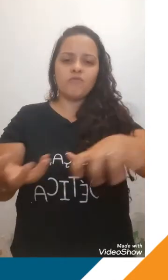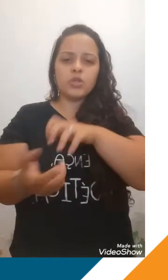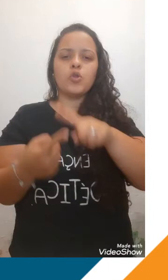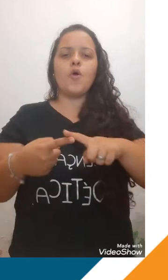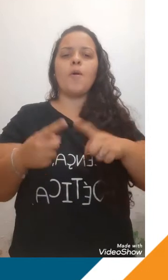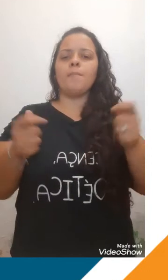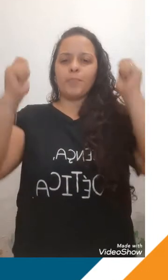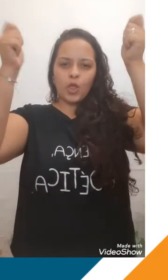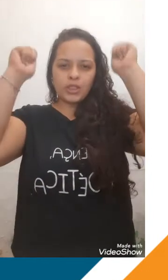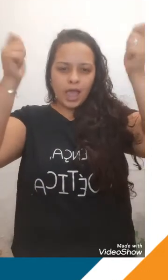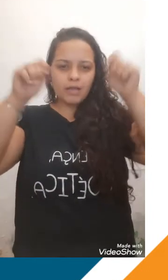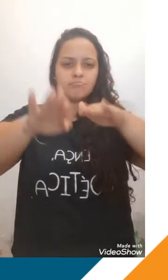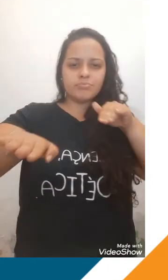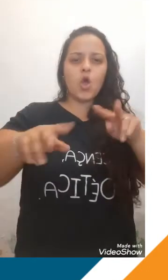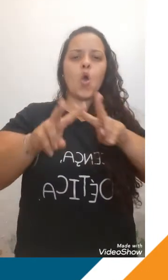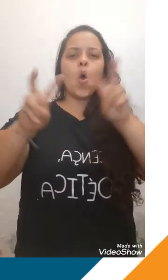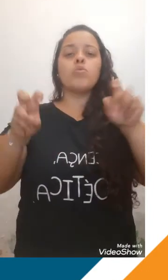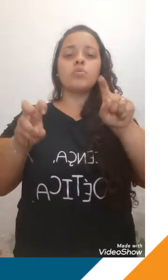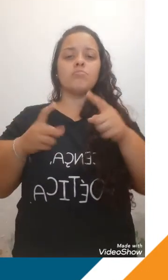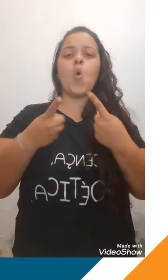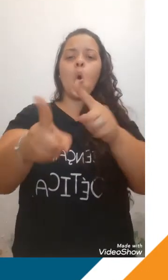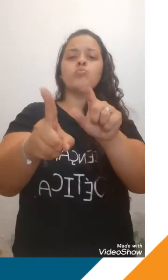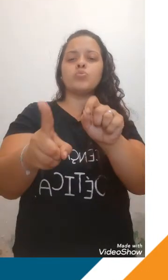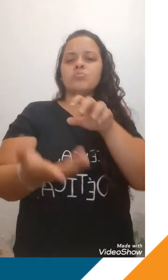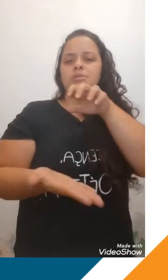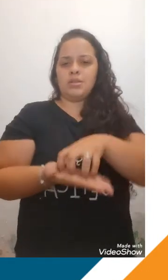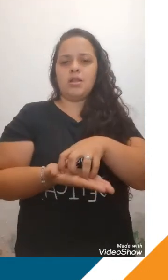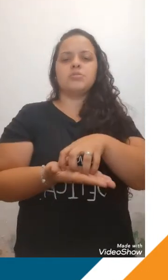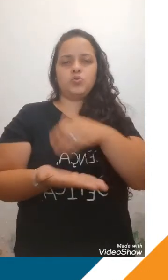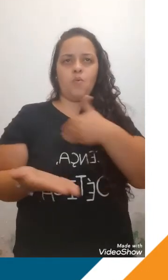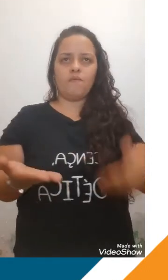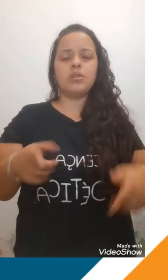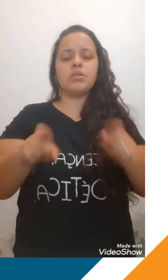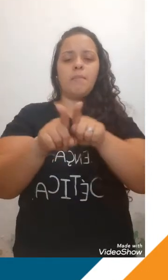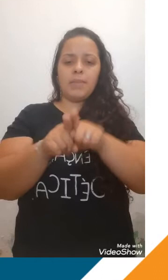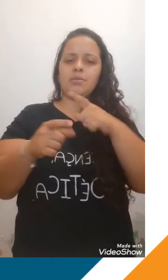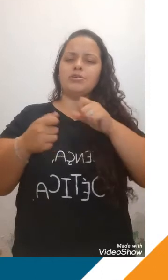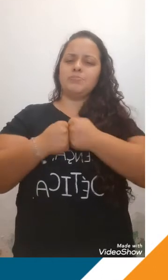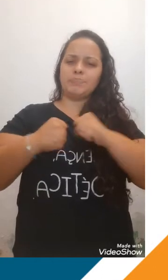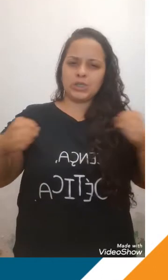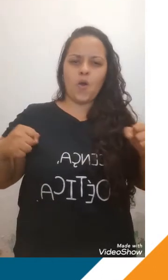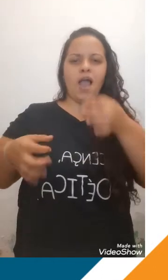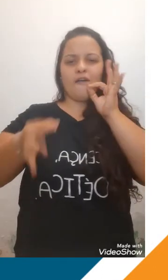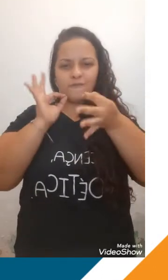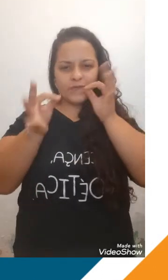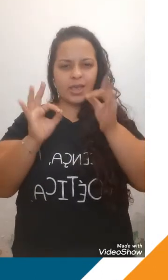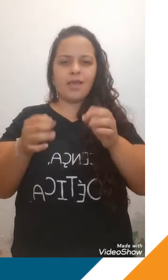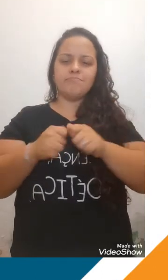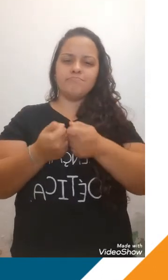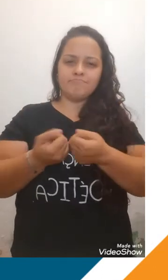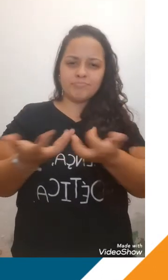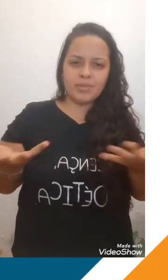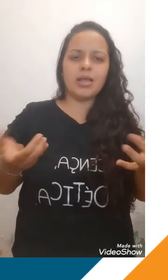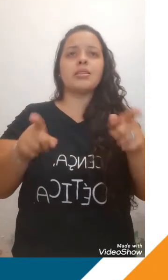o protesto contra a centralização do governo. Nesse período ocorreu também a expansão da cultura cafeeira e o surgimento do